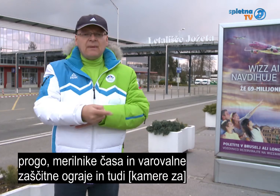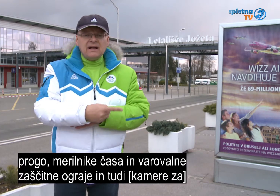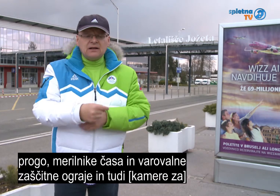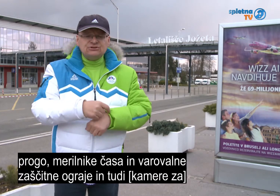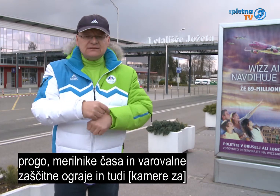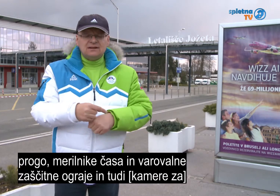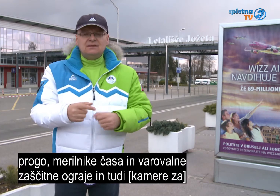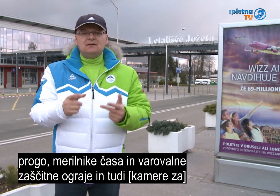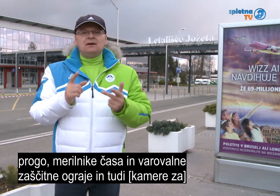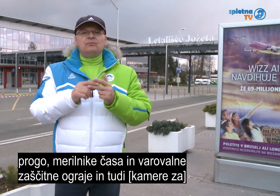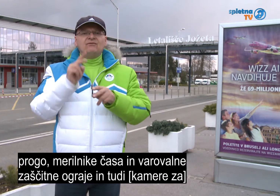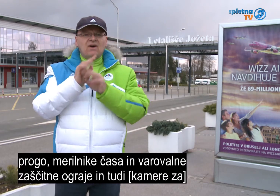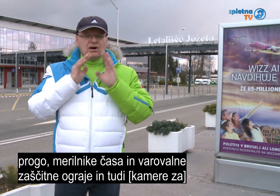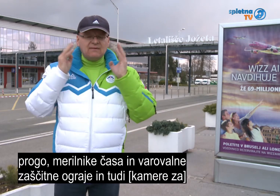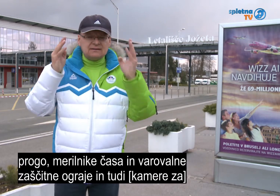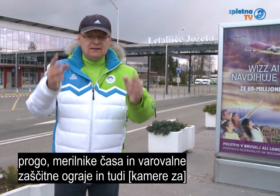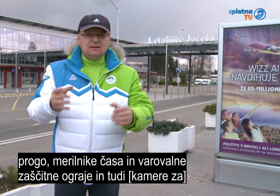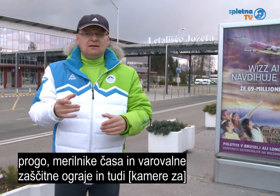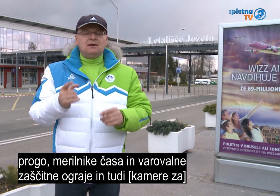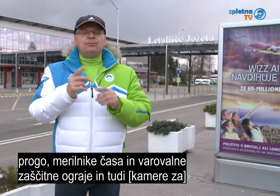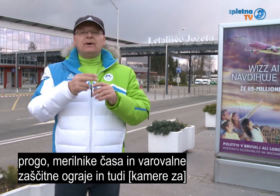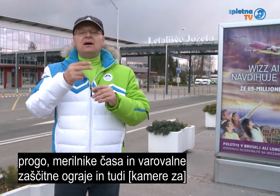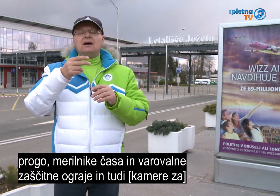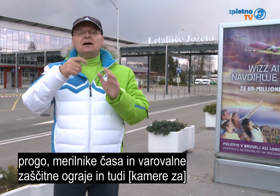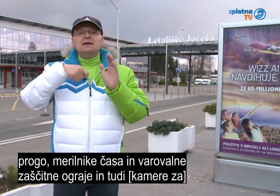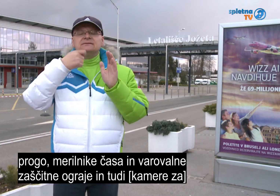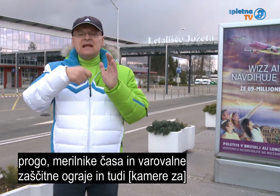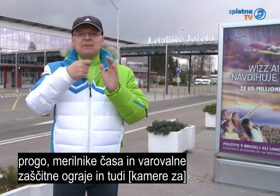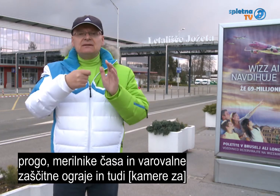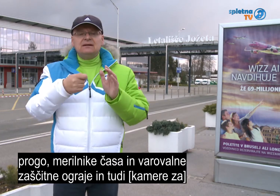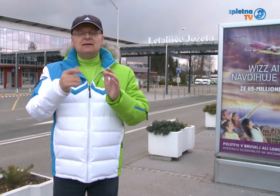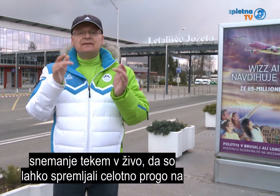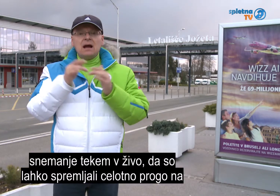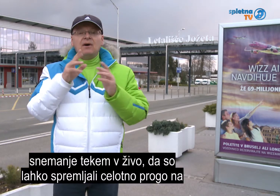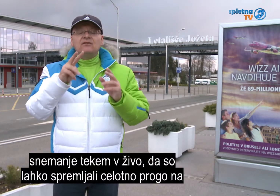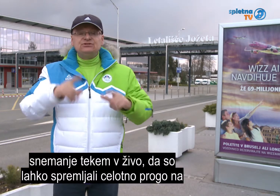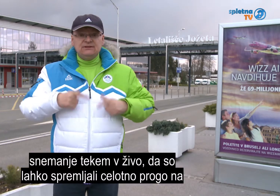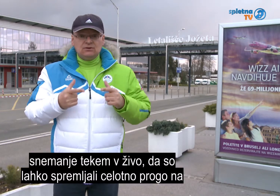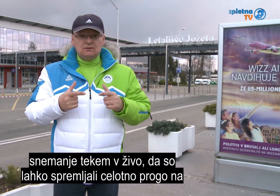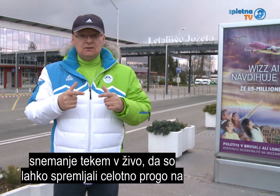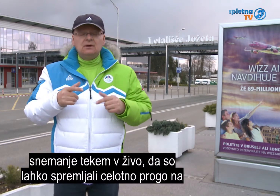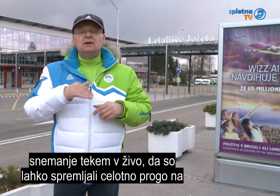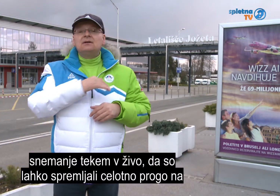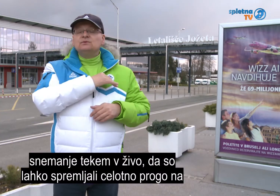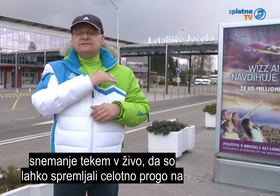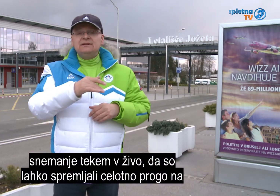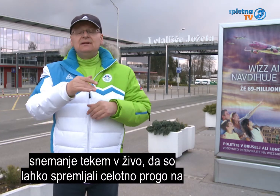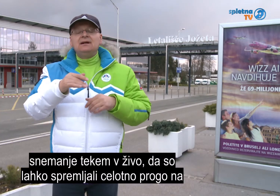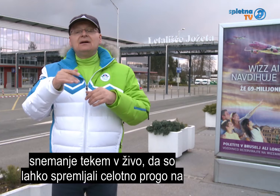Mariana Sasa Baramania minha mãe minha irmã Fosilo que